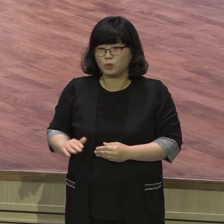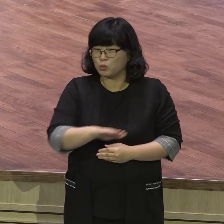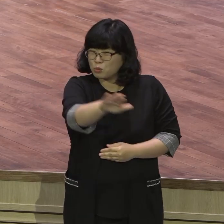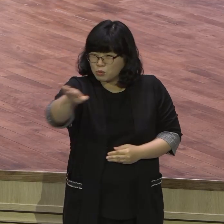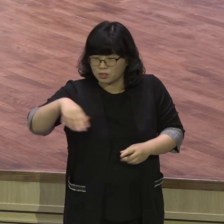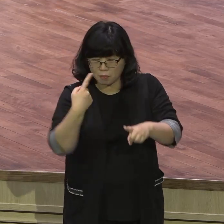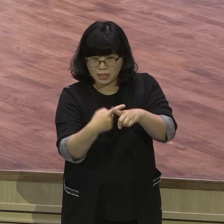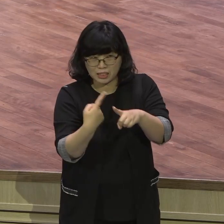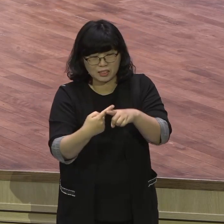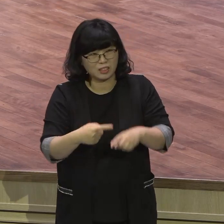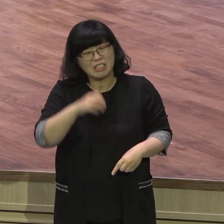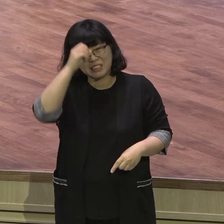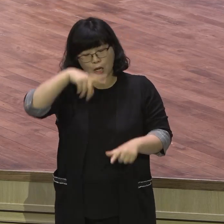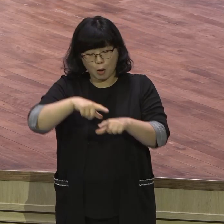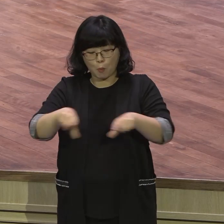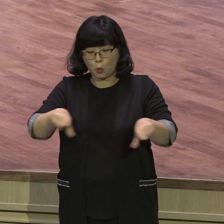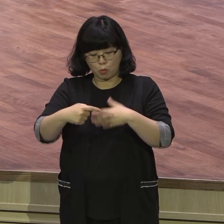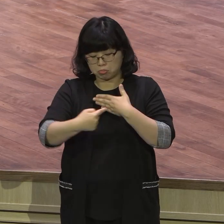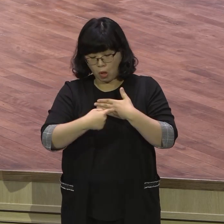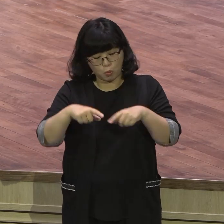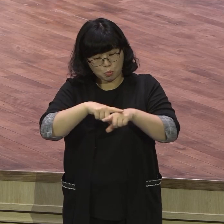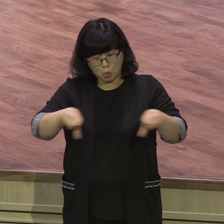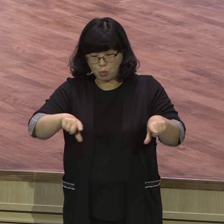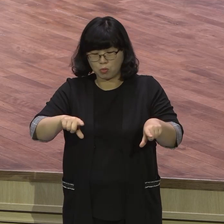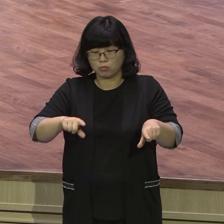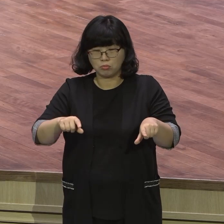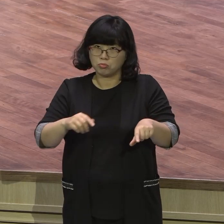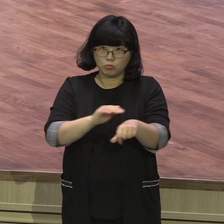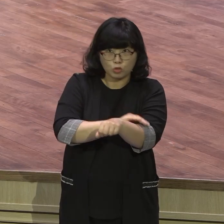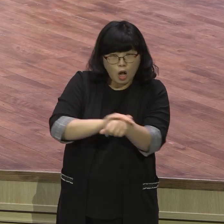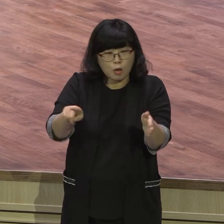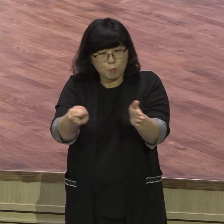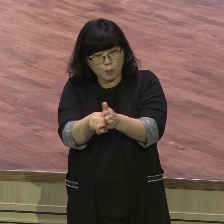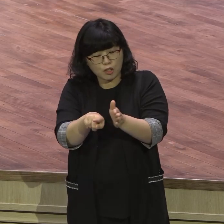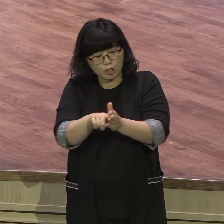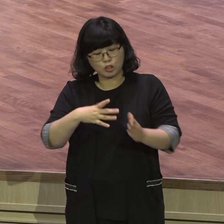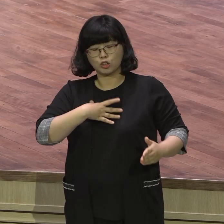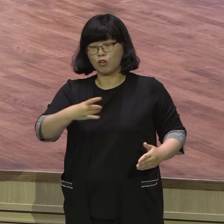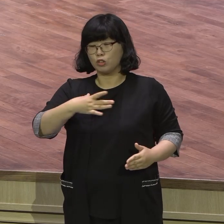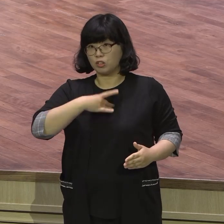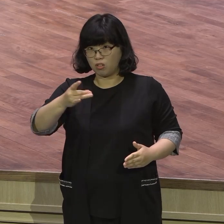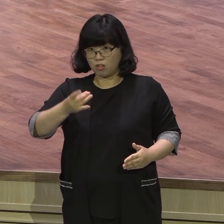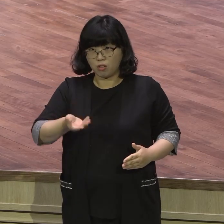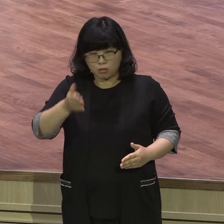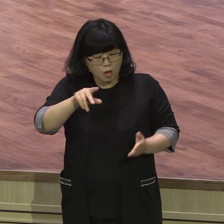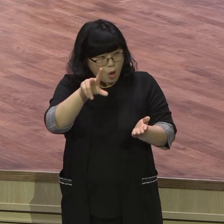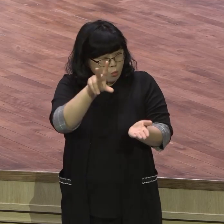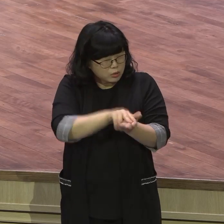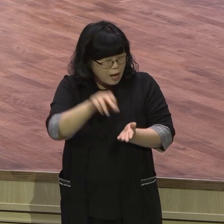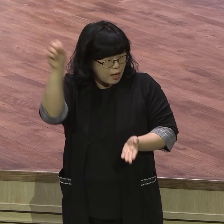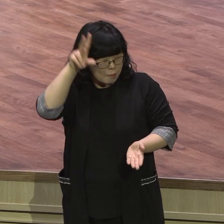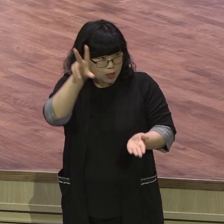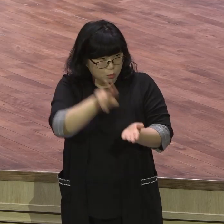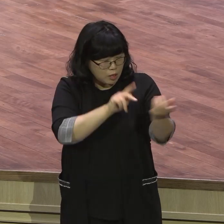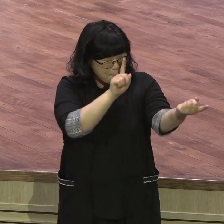숨겨있던 애틀이 확 드러나요. 그래서 이런 신앙생활을 언제부터 했느냐가 아주 중요합니다.